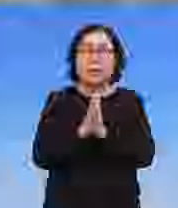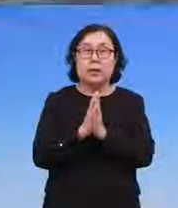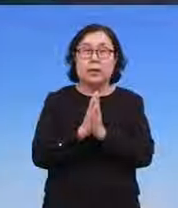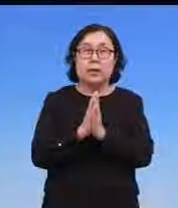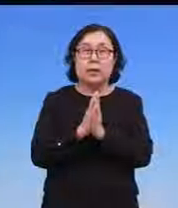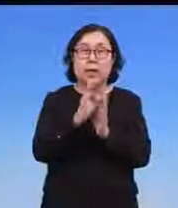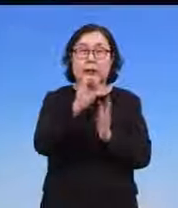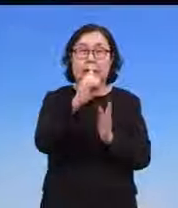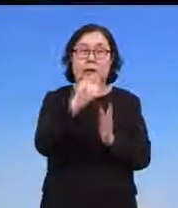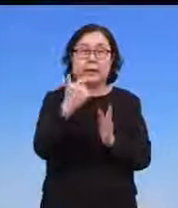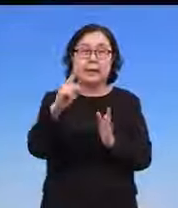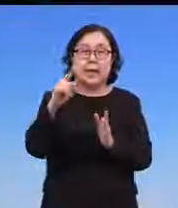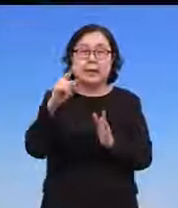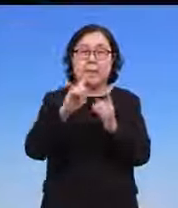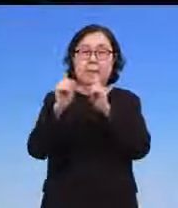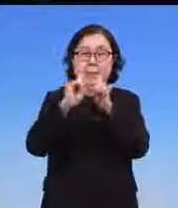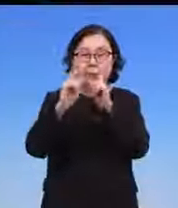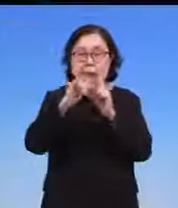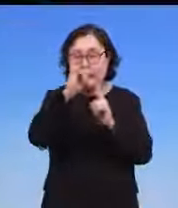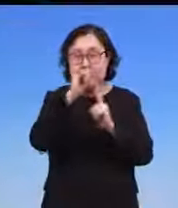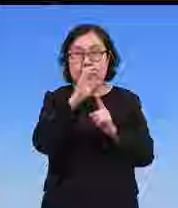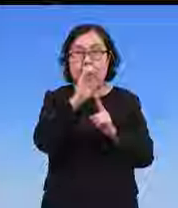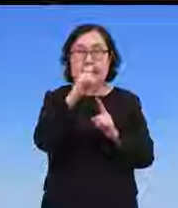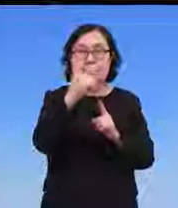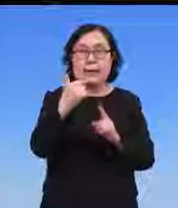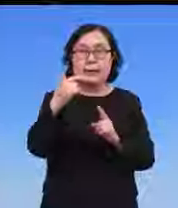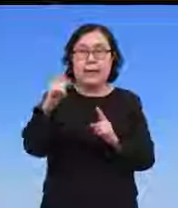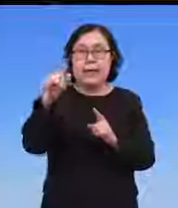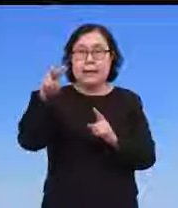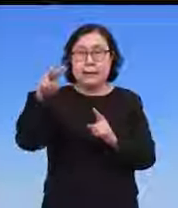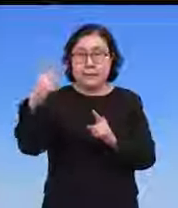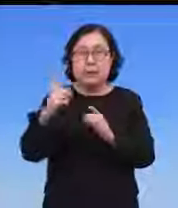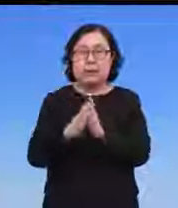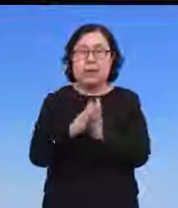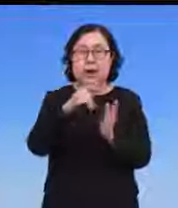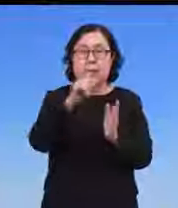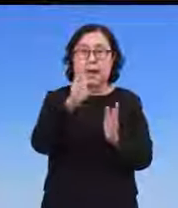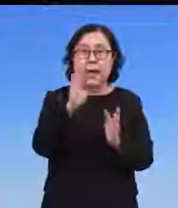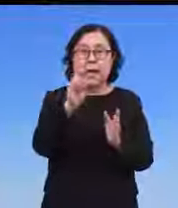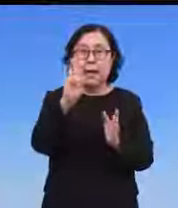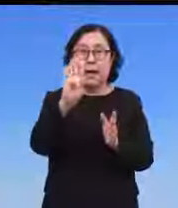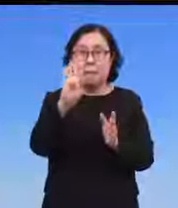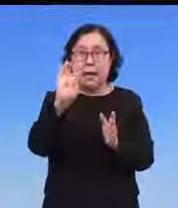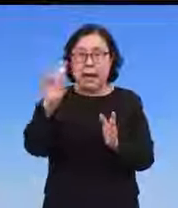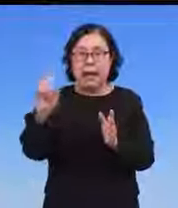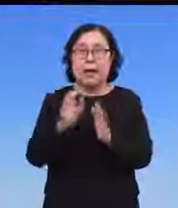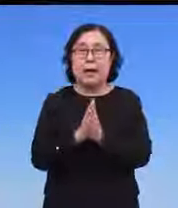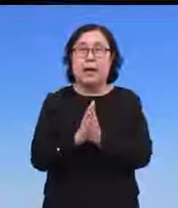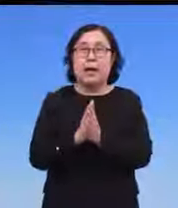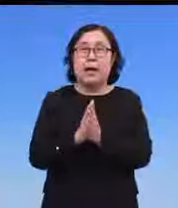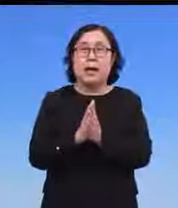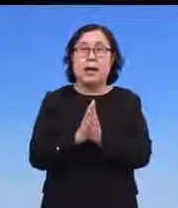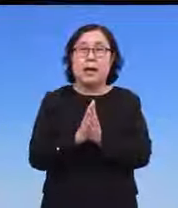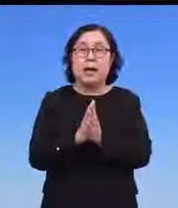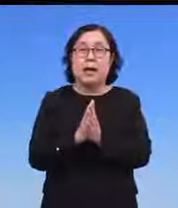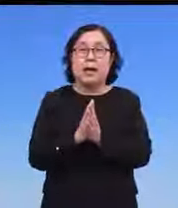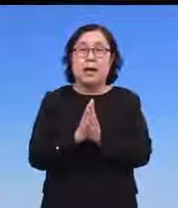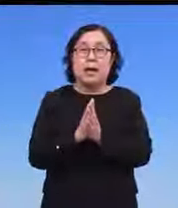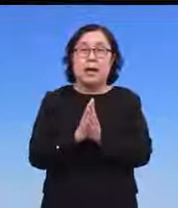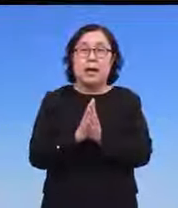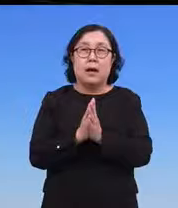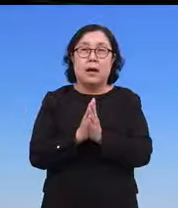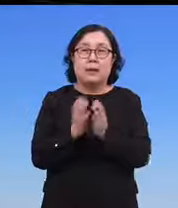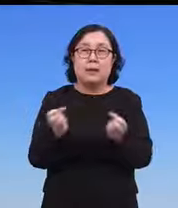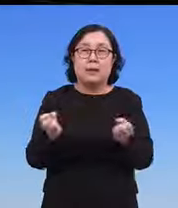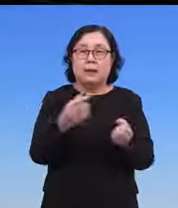누가복음 3장 2절. 안나스와 가야바가 대제사장으로 있을 때에 하나님의 말씀이 빈들에서 사가랴의